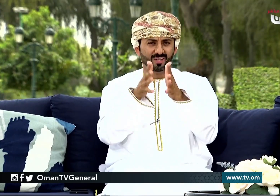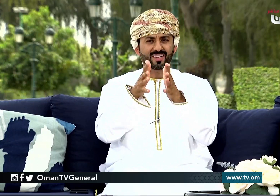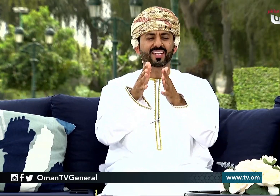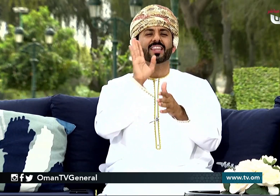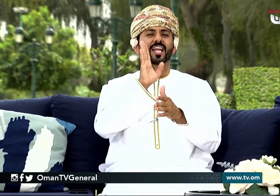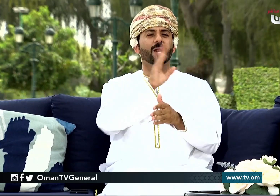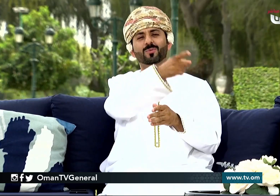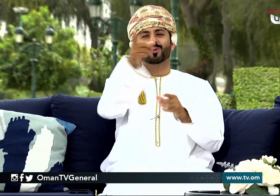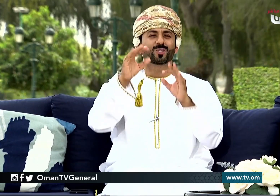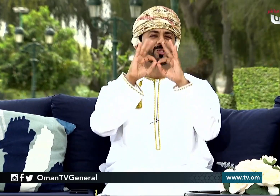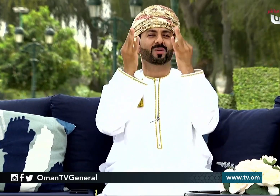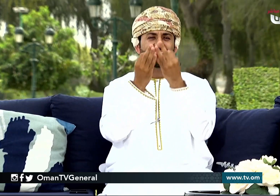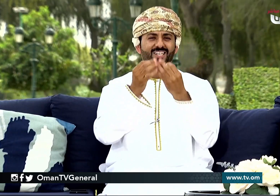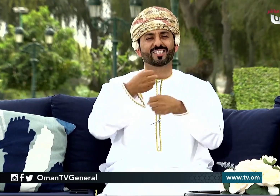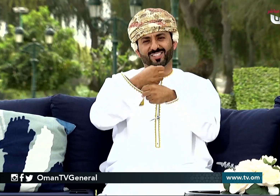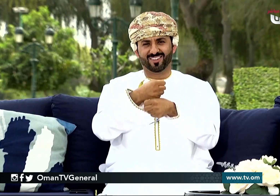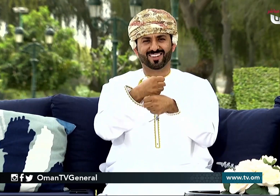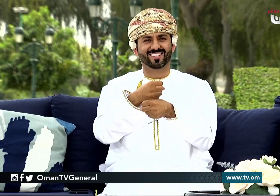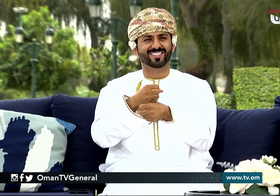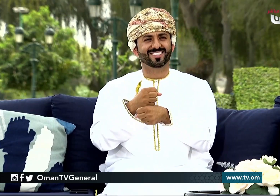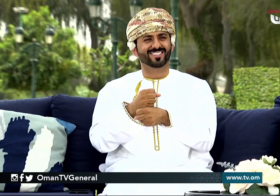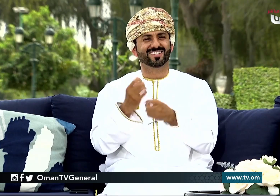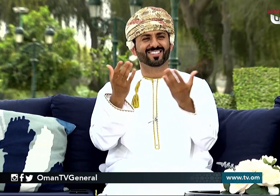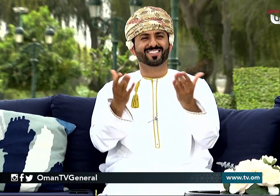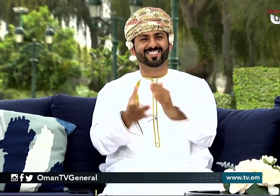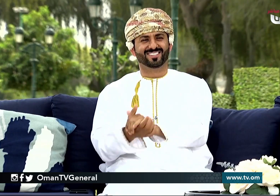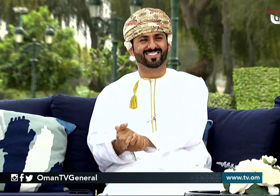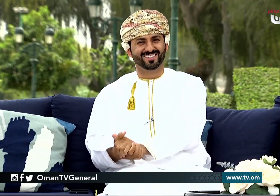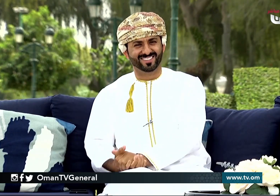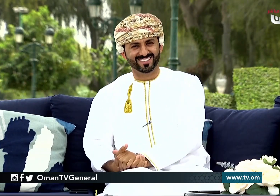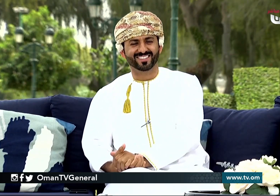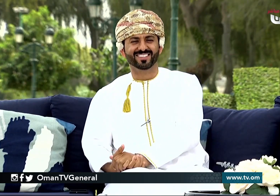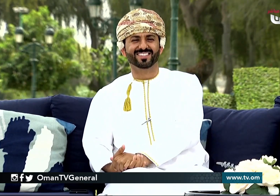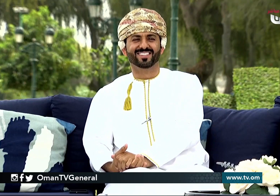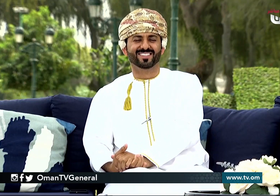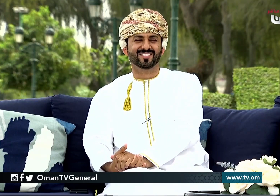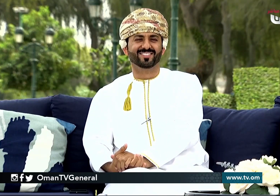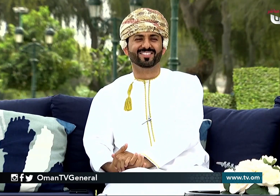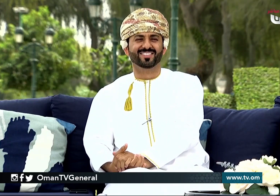في لغة الإشارة, بحيث أن الجميع يتعلم, المجتمع والكل ينتظر هذه الكلمات. نشاهد.